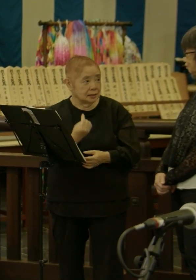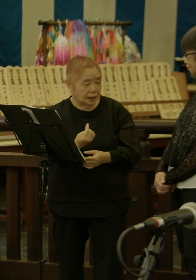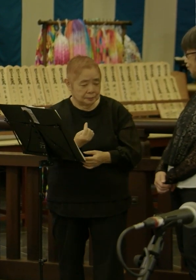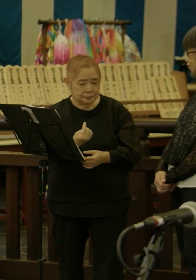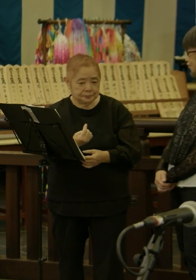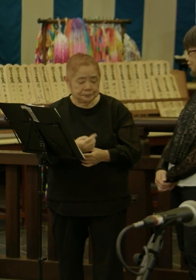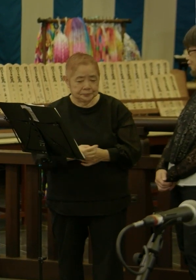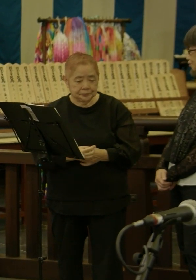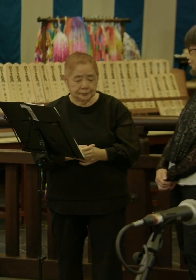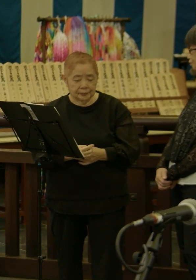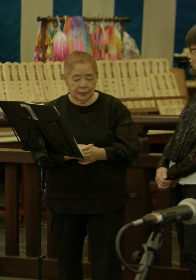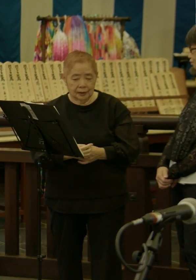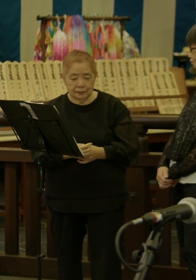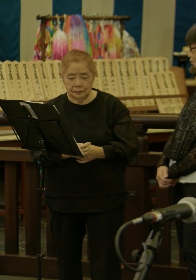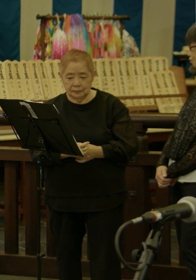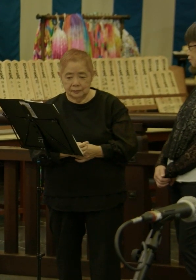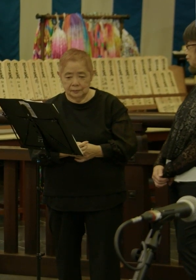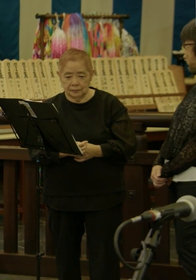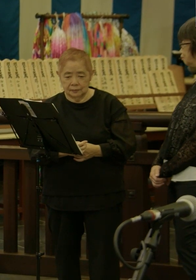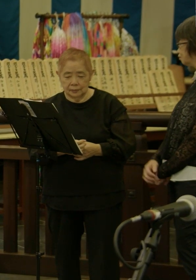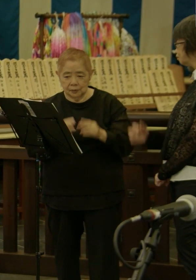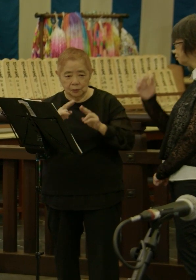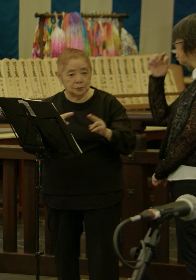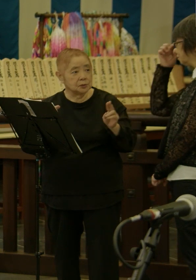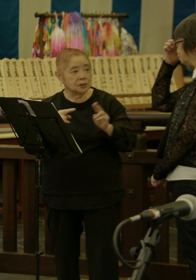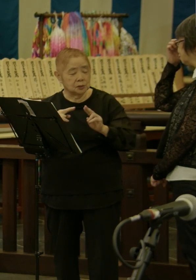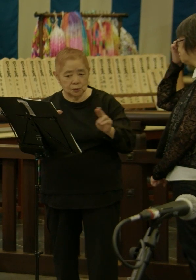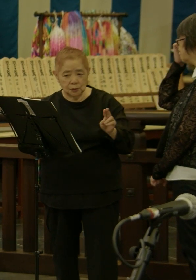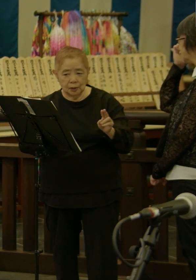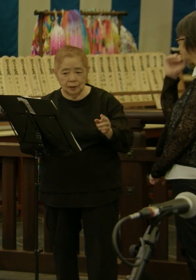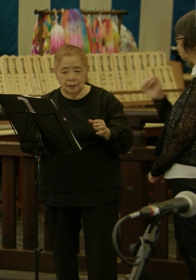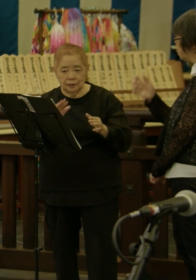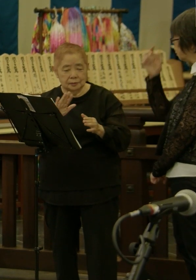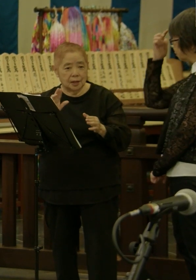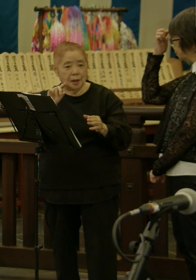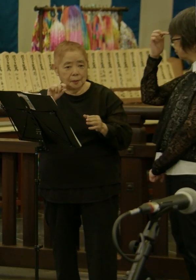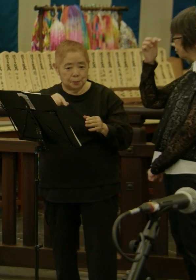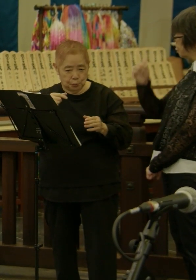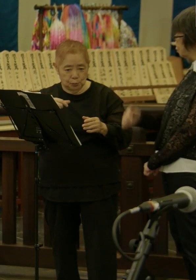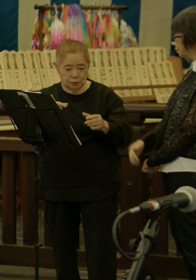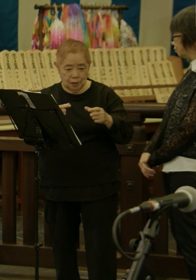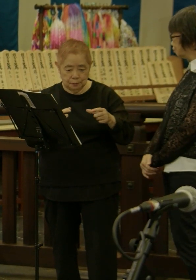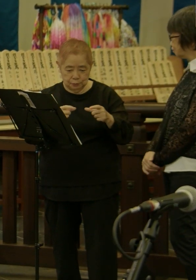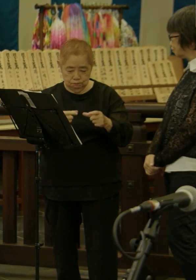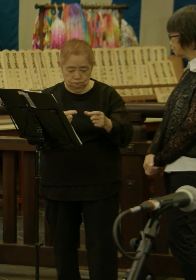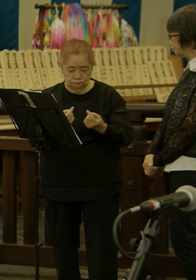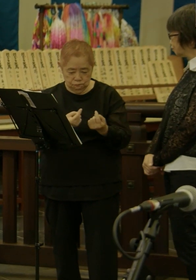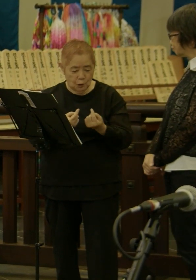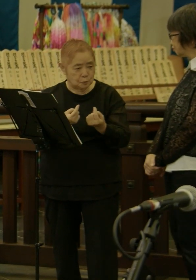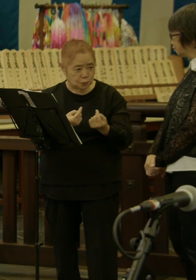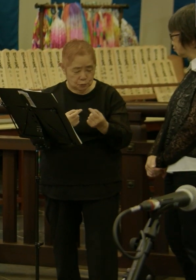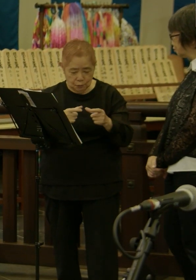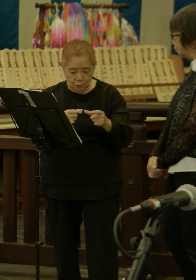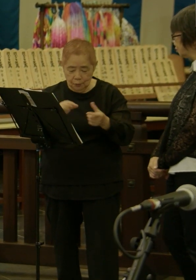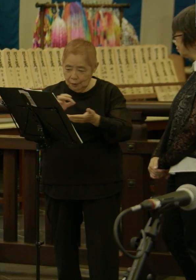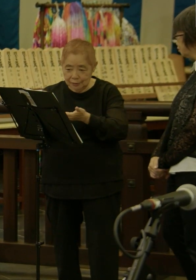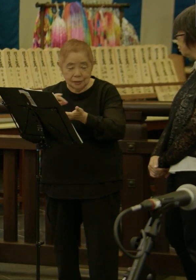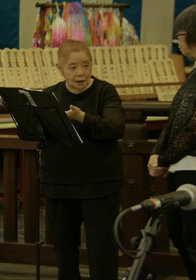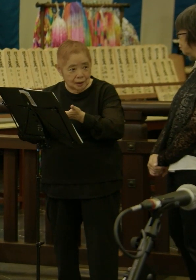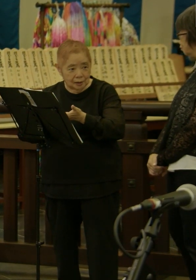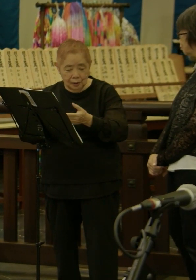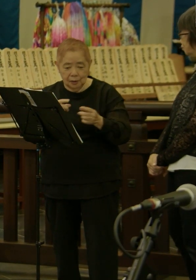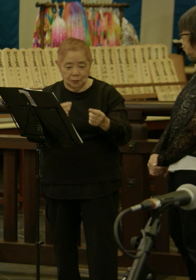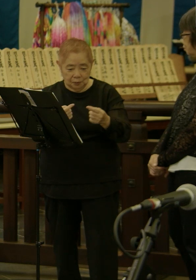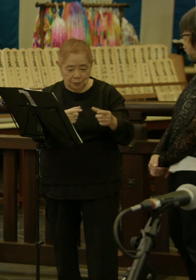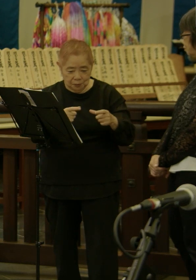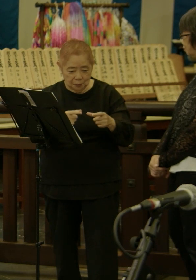この CD じゃない、ミュージックテープかな、逸話真由美さんの、ミュージックテープを買ったらこの曲